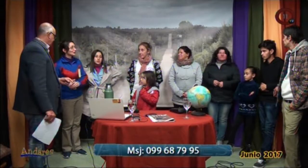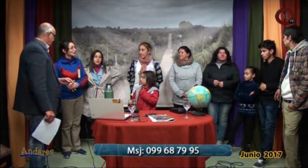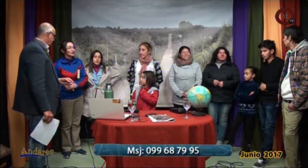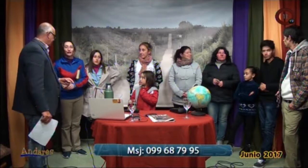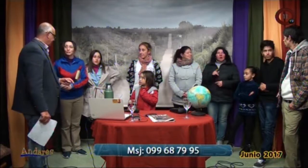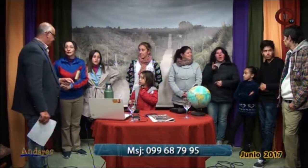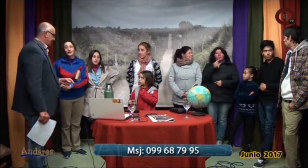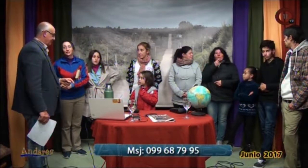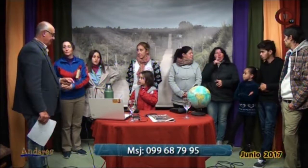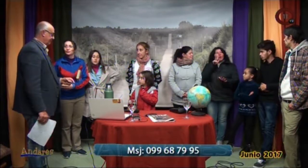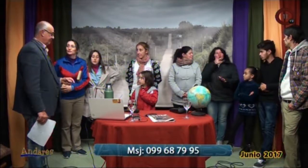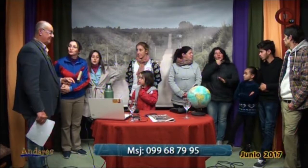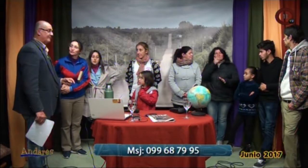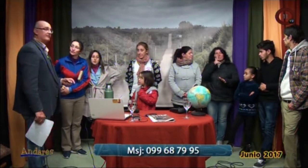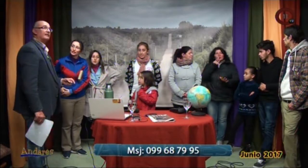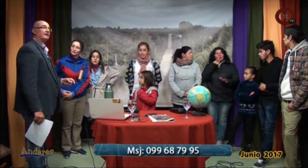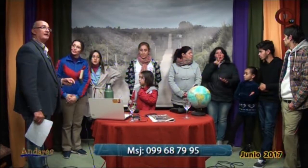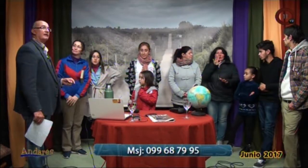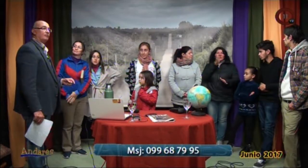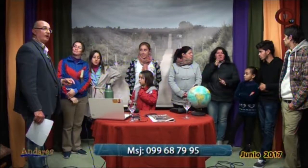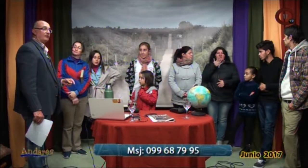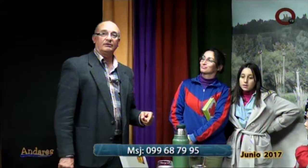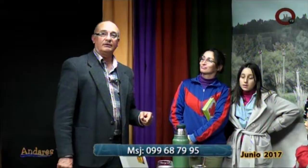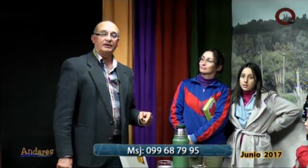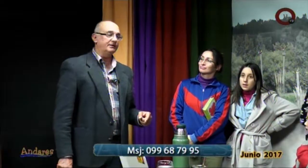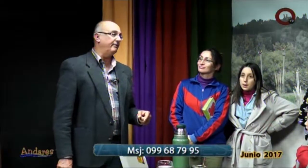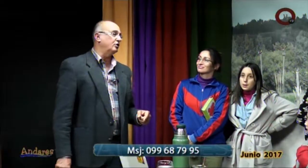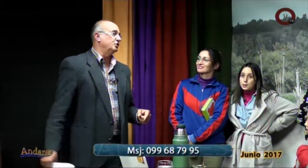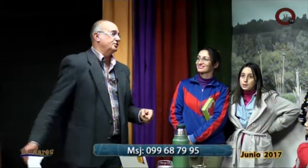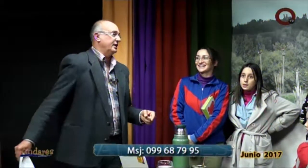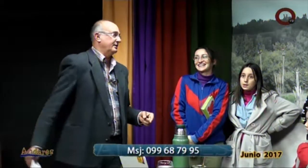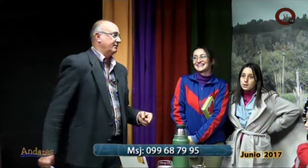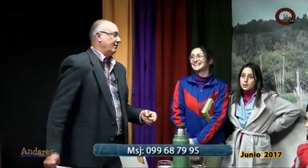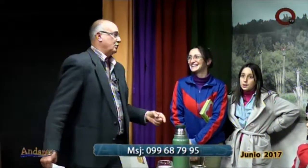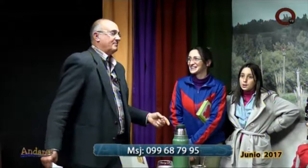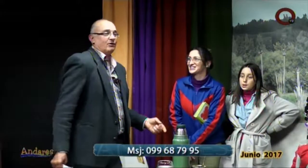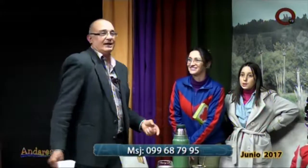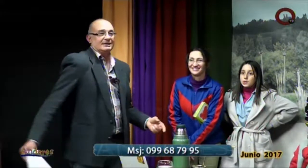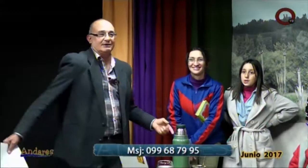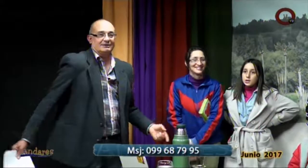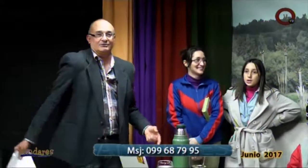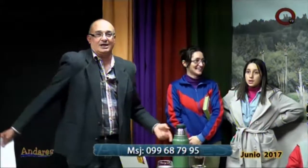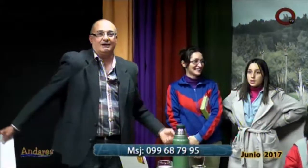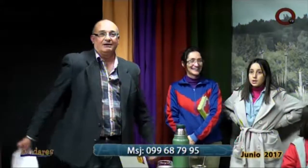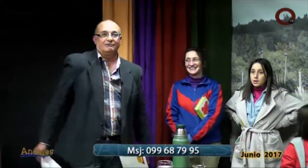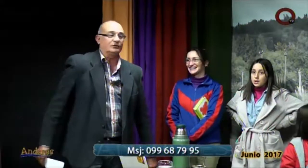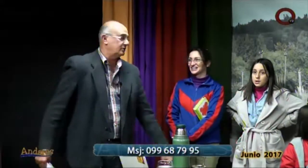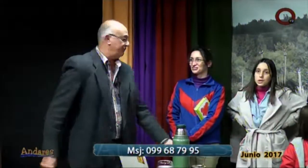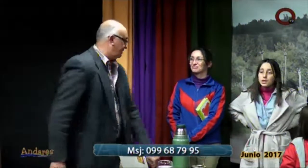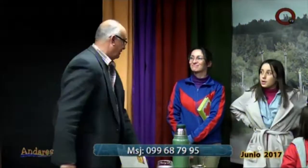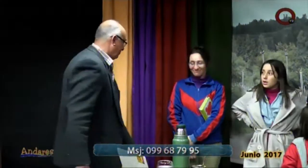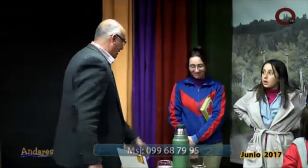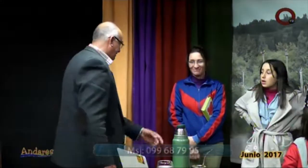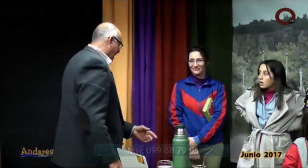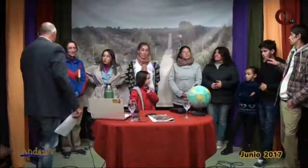Cristina Una de las compañeras Que se va a bolsa Bueno Lleve bizcocho si quiere Si no hay bizcocho Pan con grasa No sé Una torta